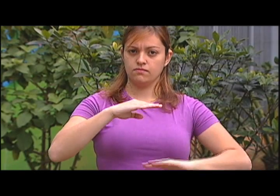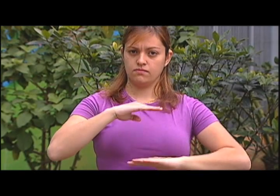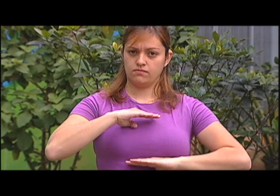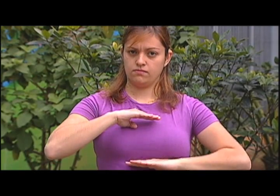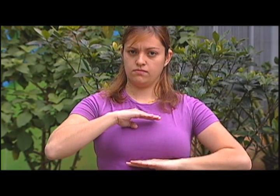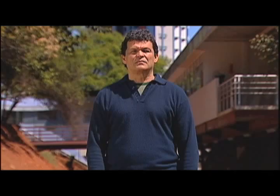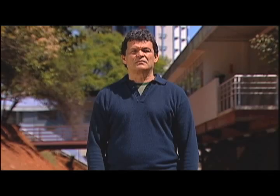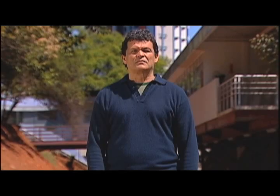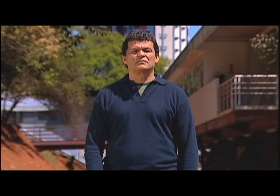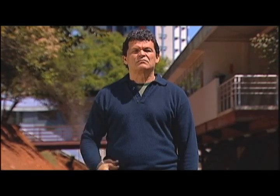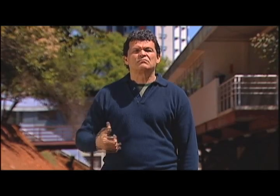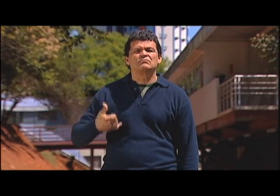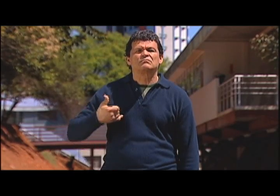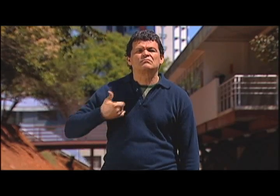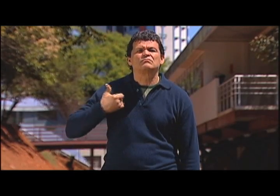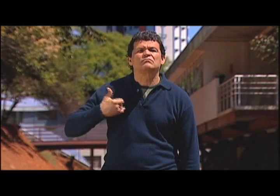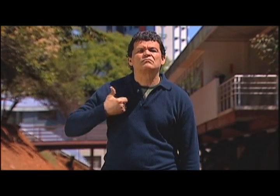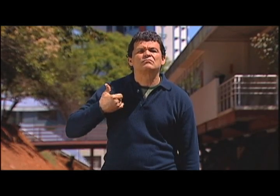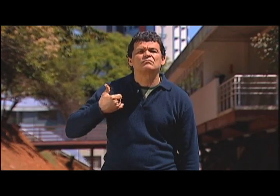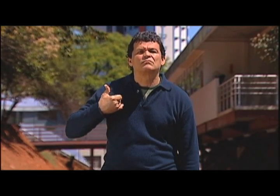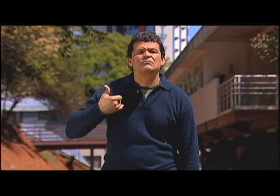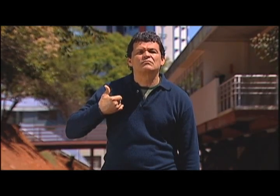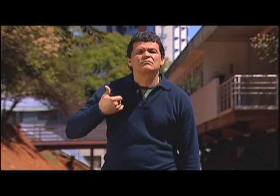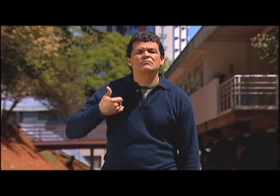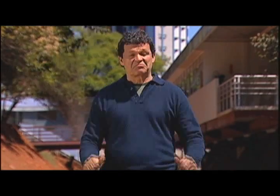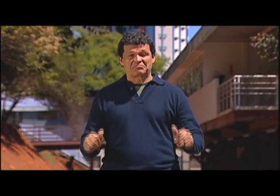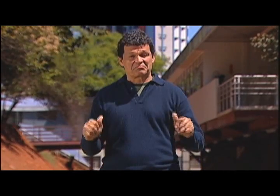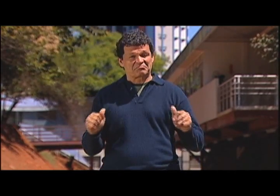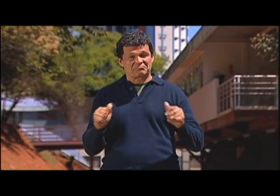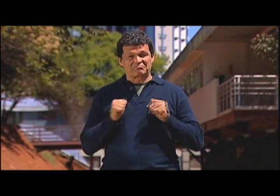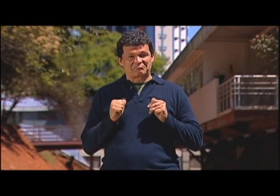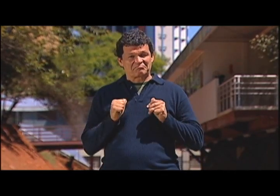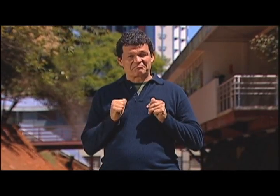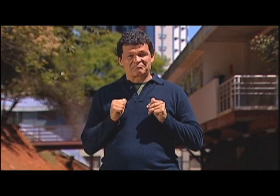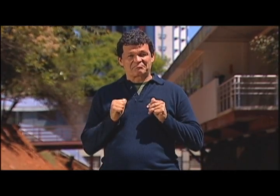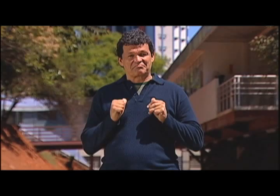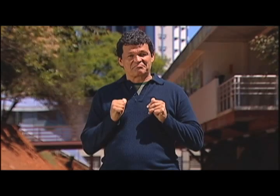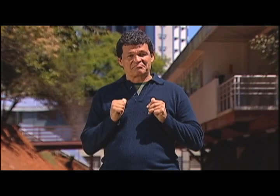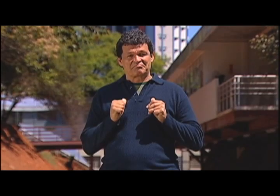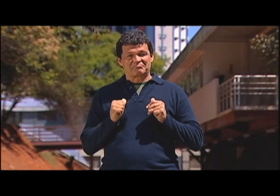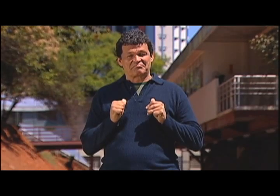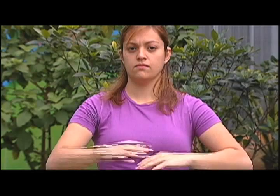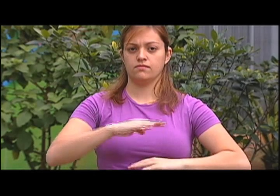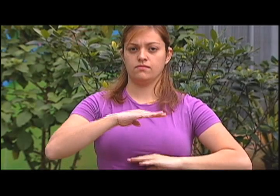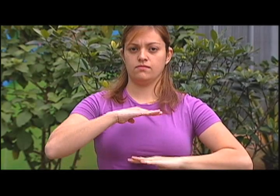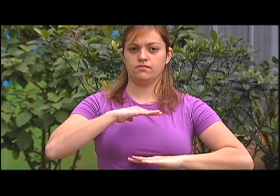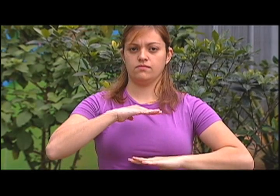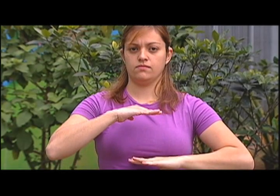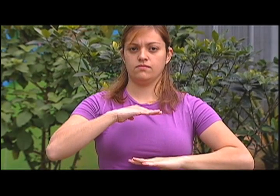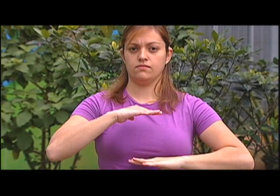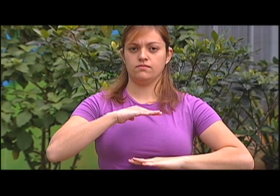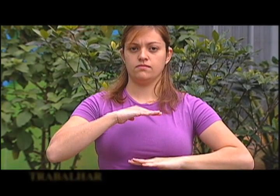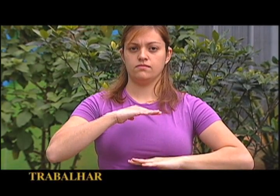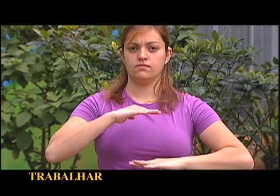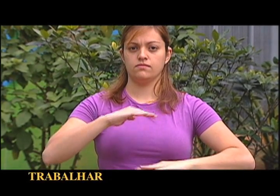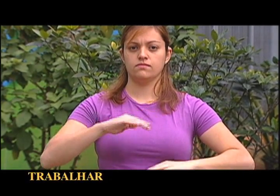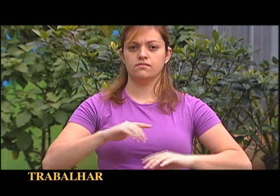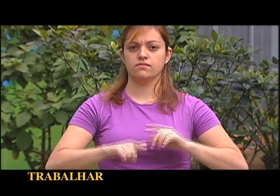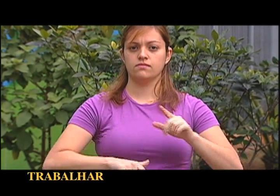corpo ou pontos do corpo tocados por uma ou pelas duas mãos. Os sinais que expressam os verbos